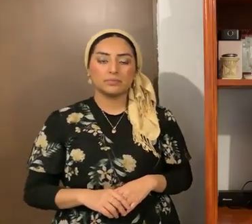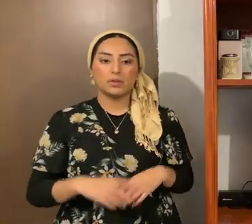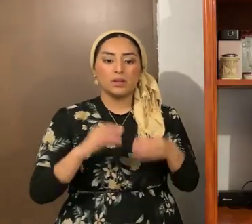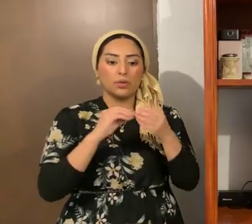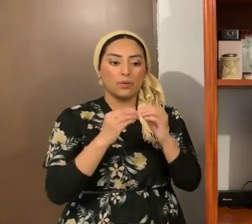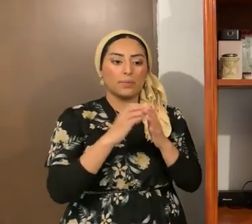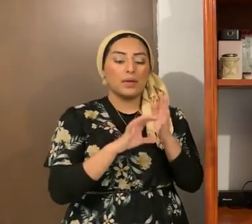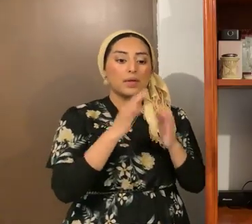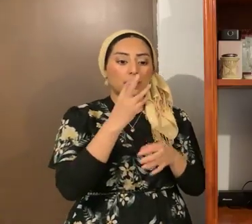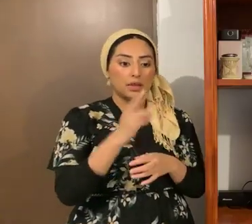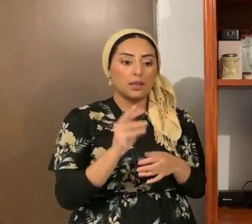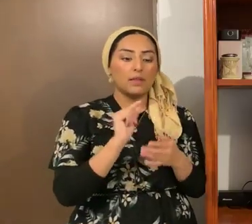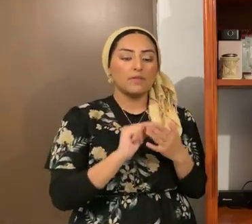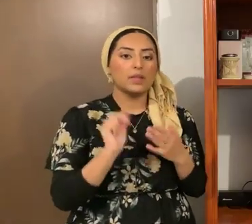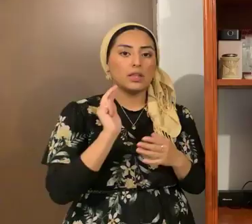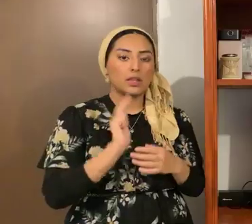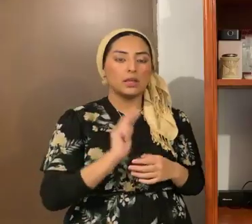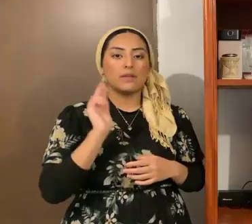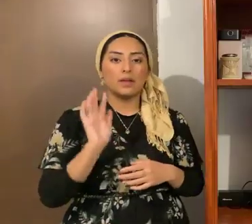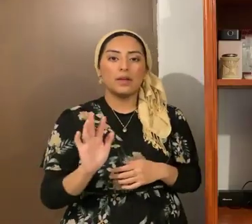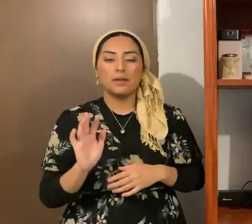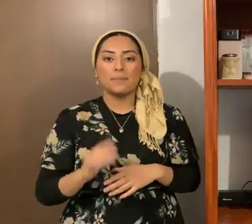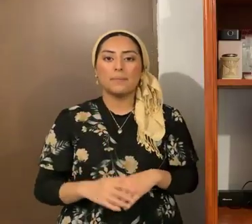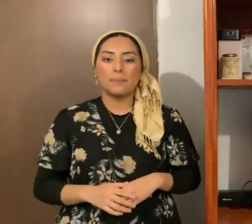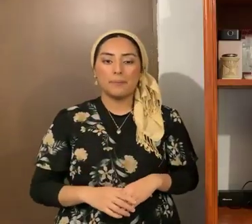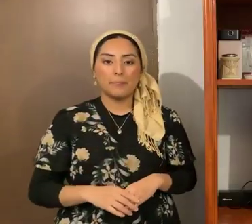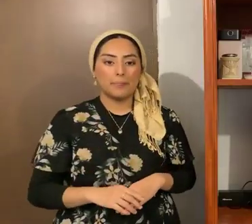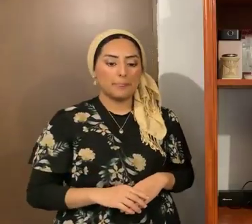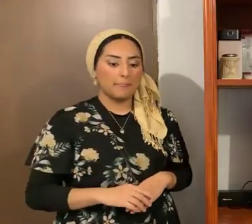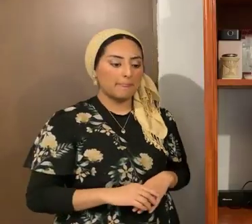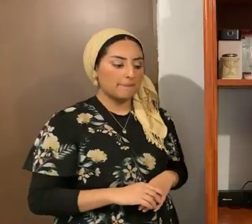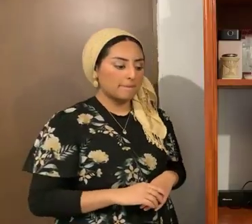Números 16, verso 35.